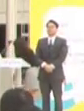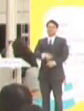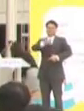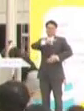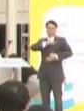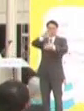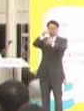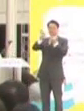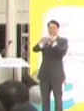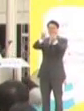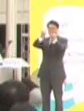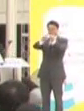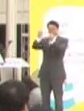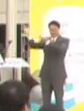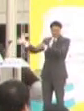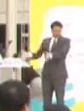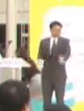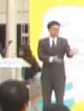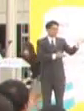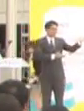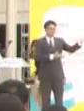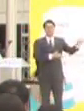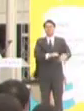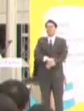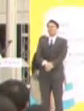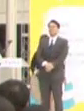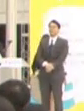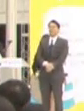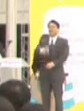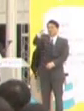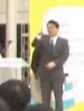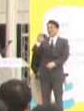호명하신 수상자 무대로 올라와 주시기 바랍니다. 황인홍님, 광태광님.